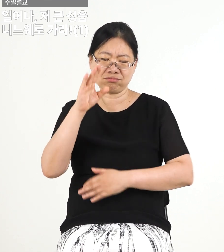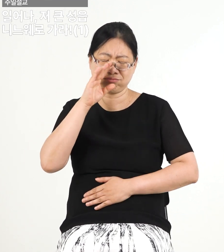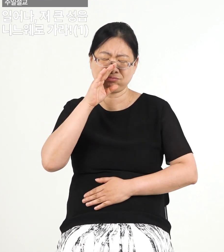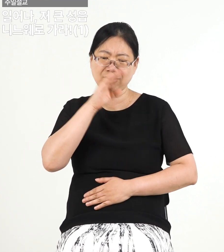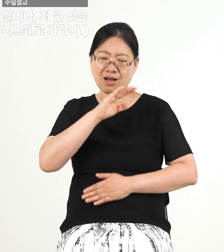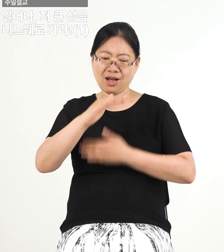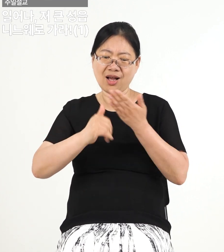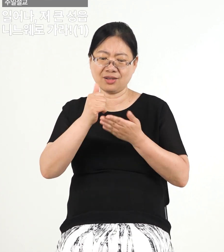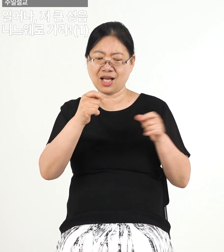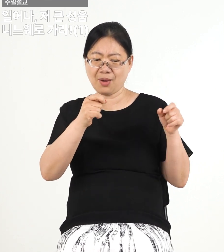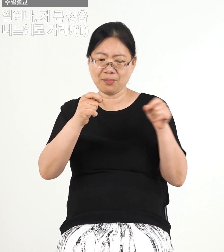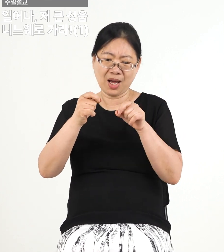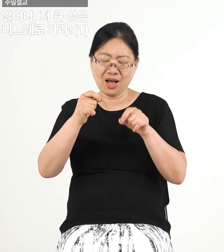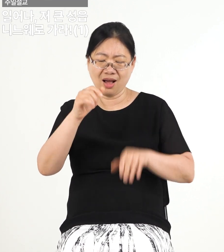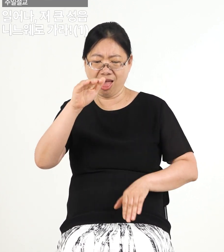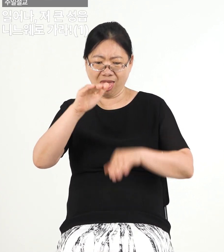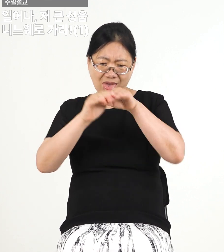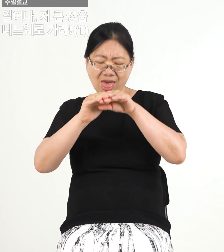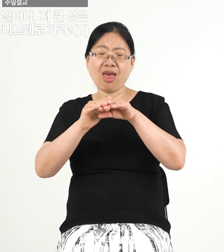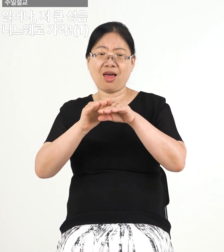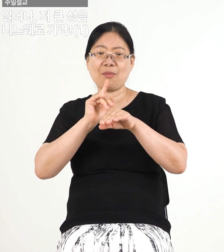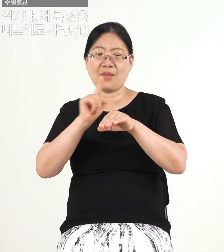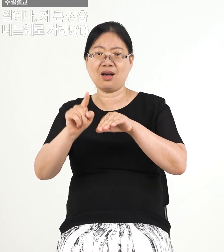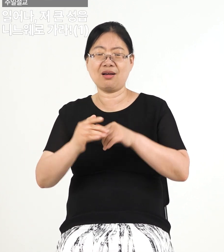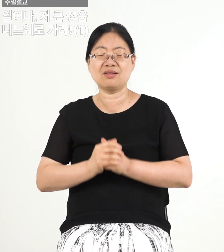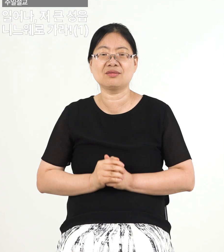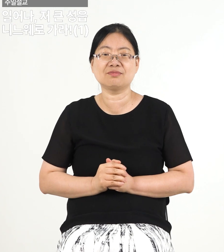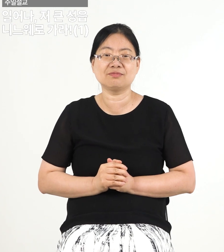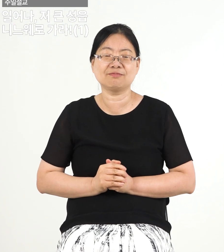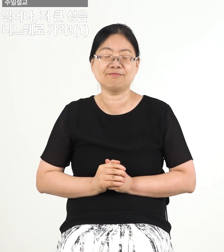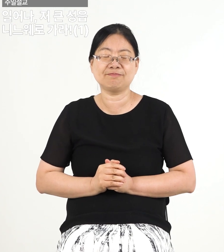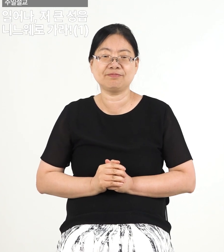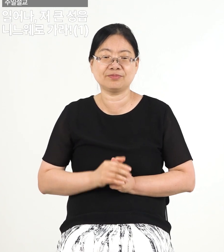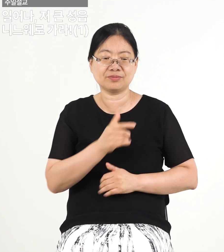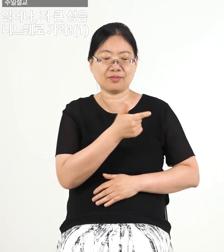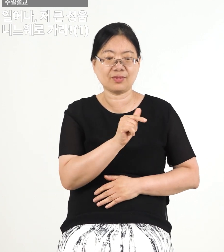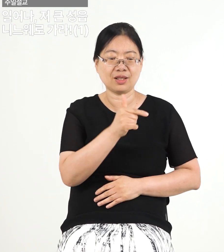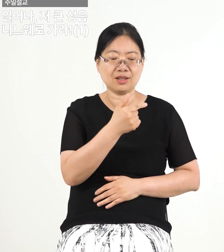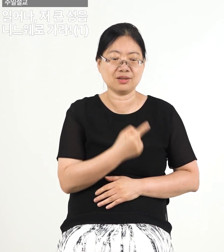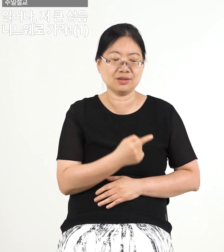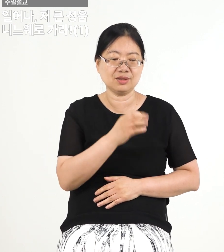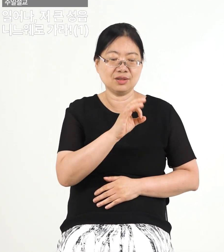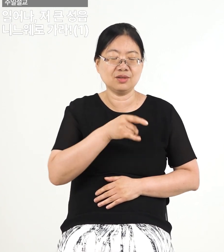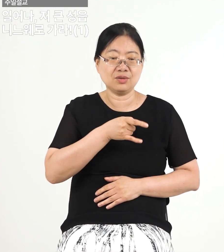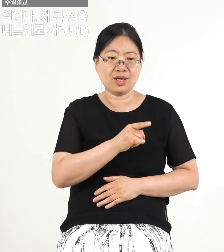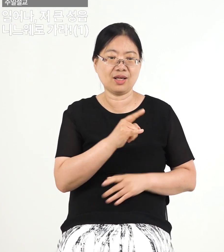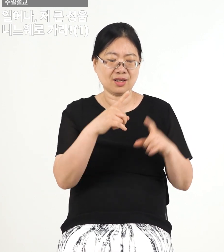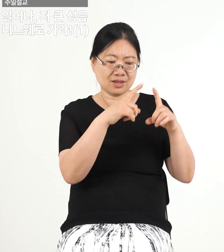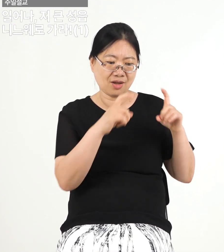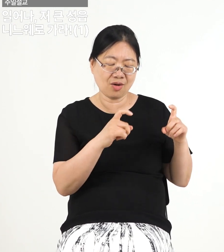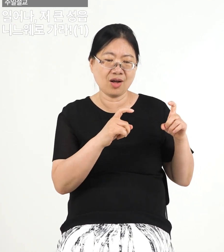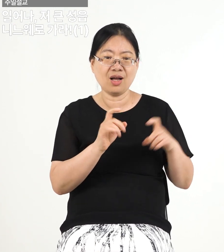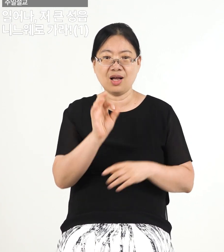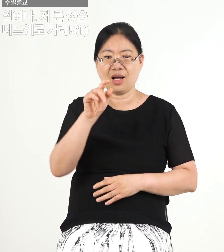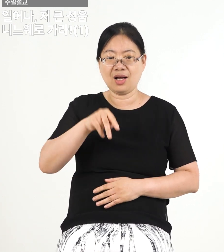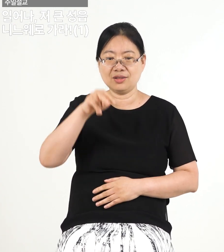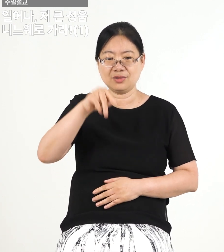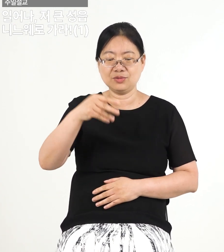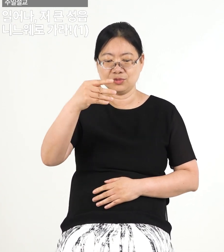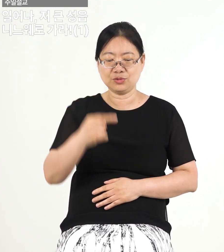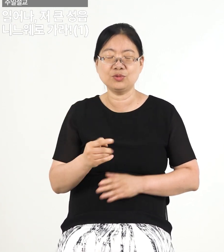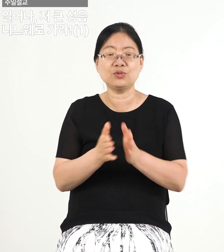내 앞에 상달되었음이니라 하시니라. 그러니까 니느웨 성은 아수르의